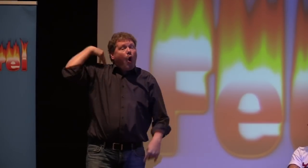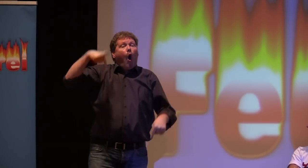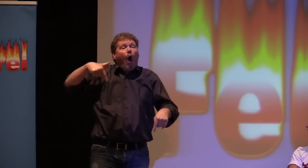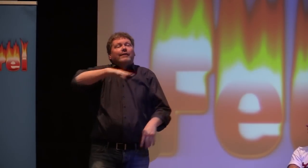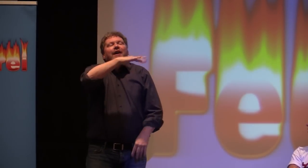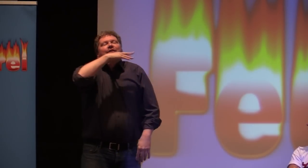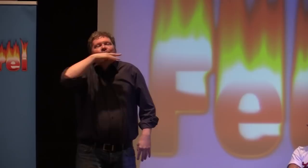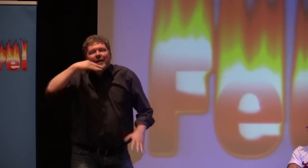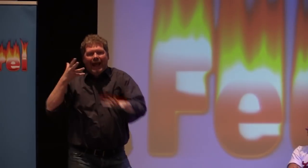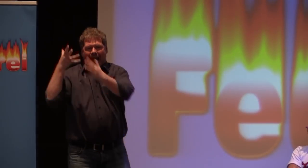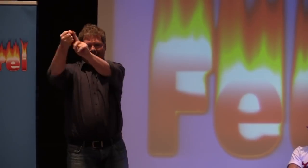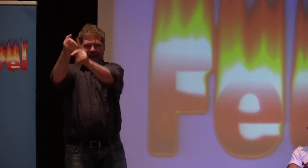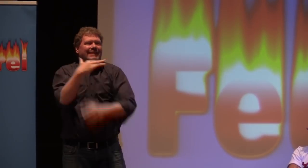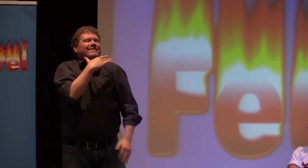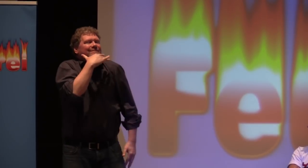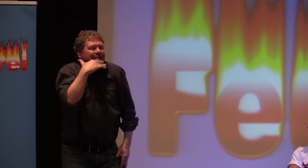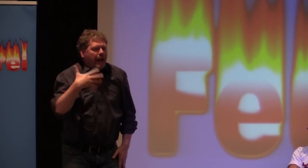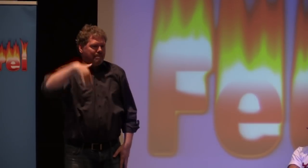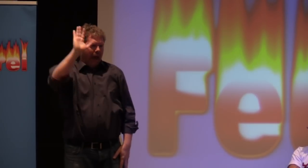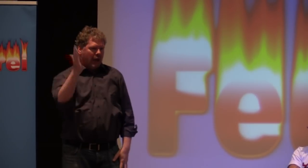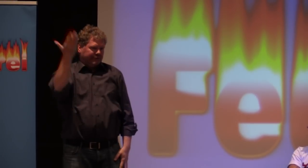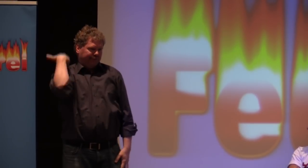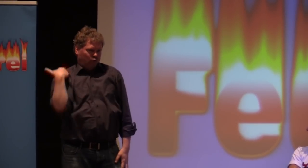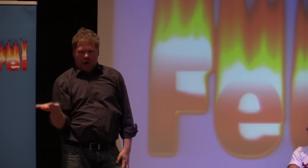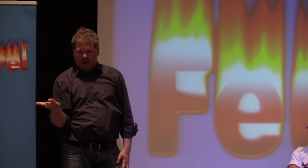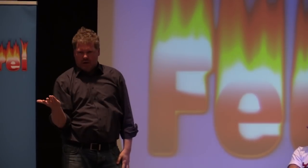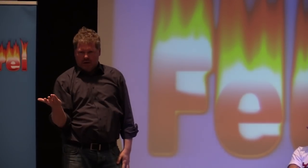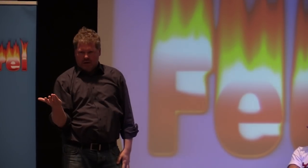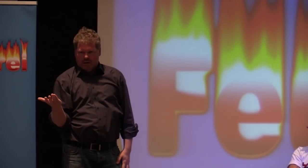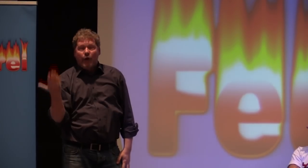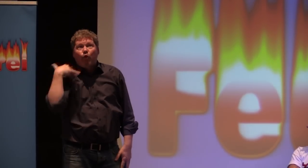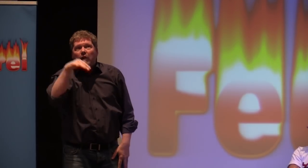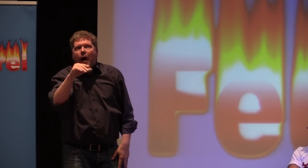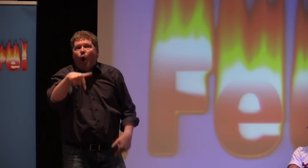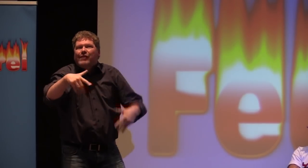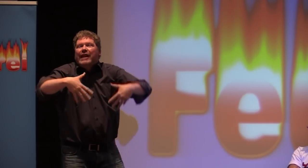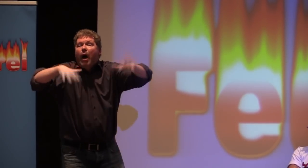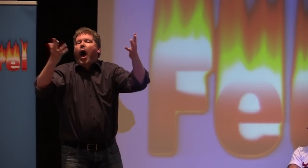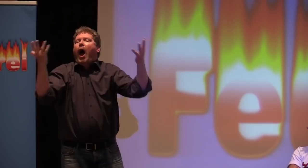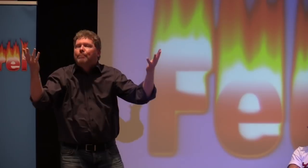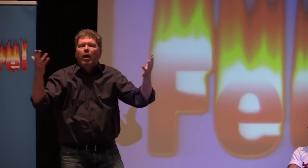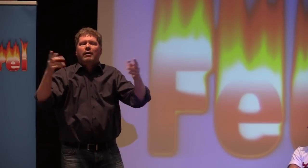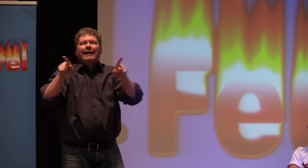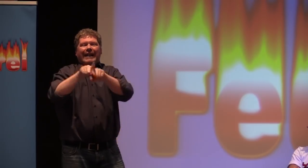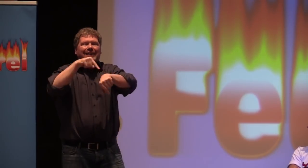bekommen. Es sind doch schon viele Sachen, die auch erreicht wurden. Und wir haben auch viel mehr erreicht, als es früher der Fall